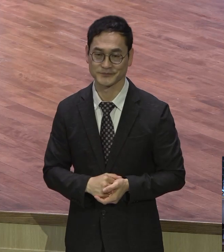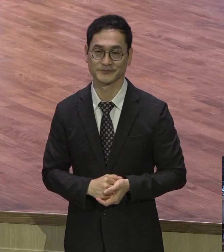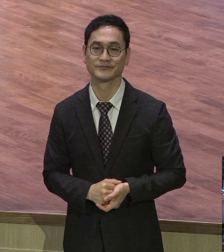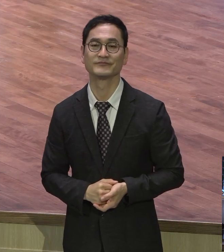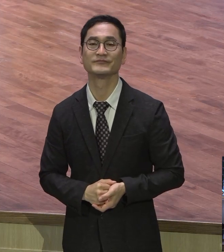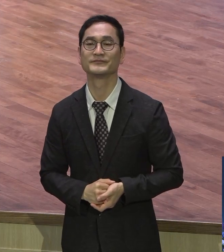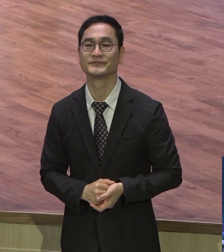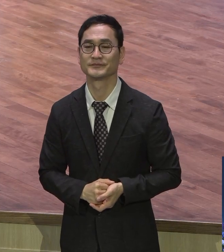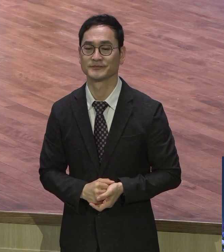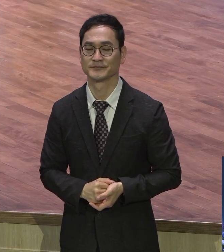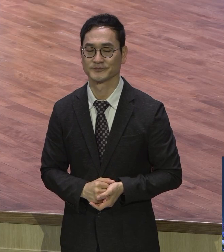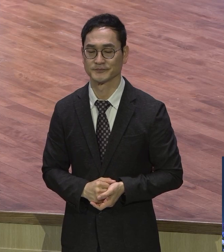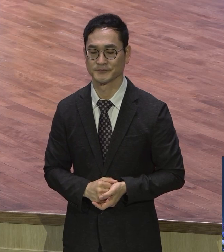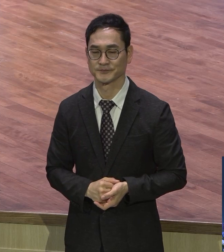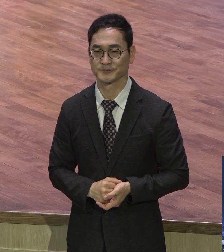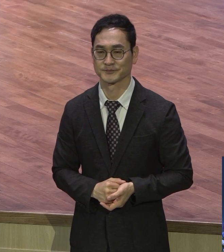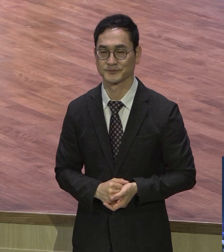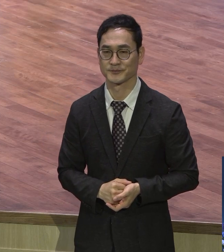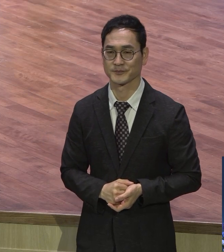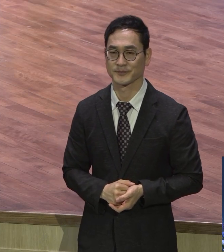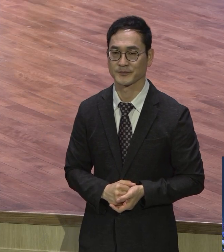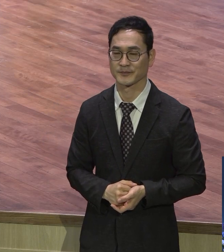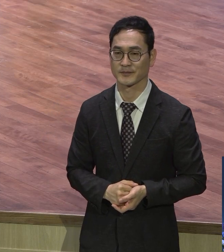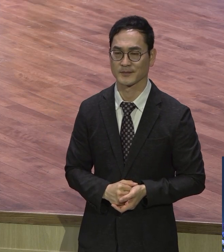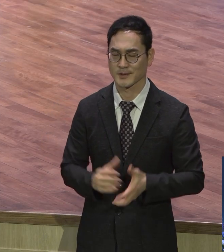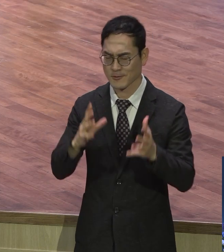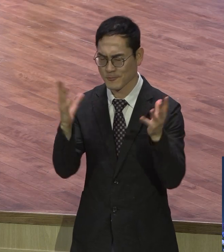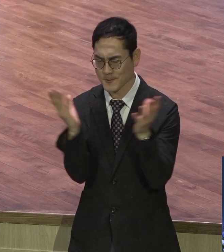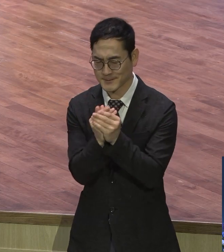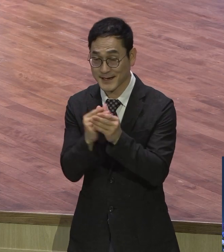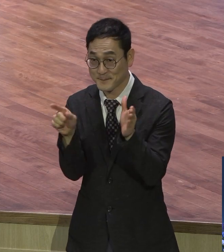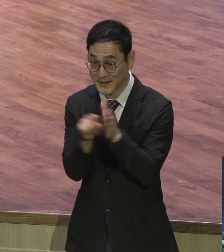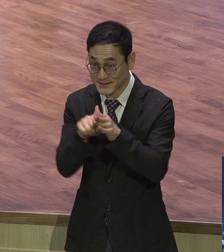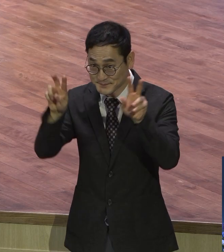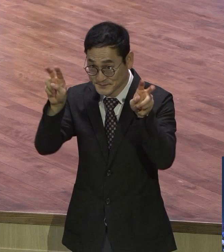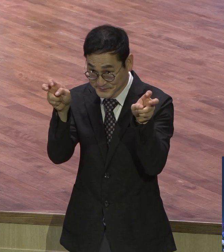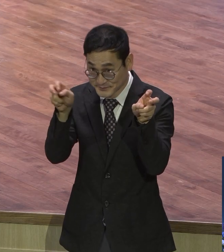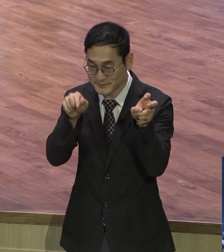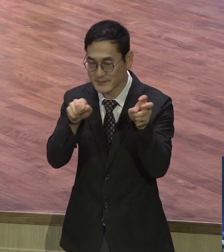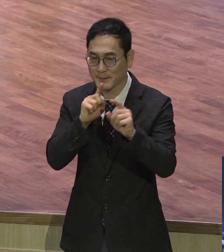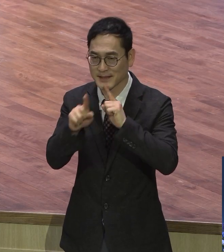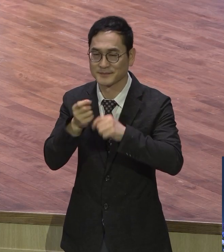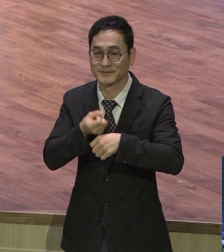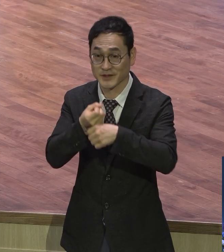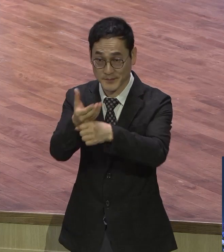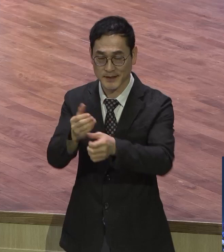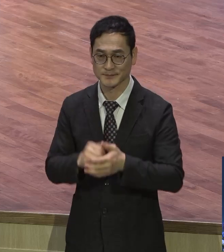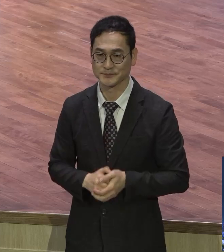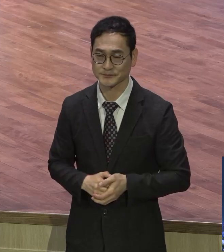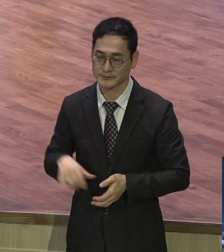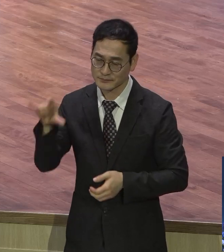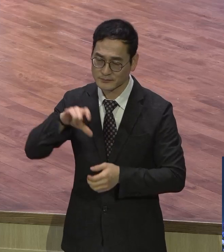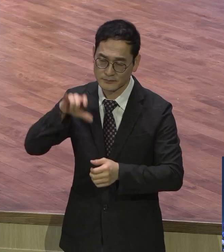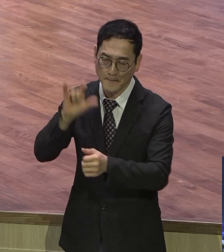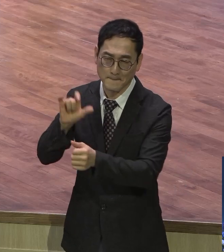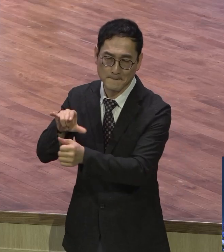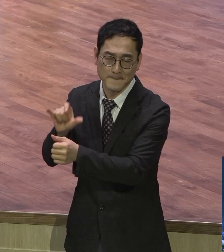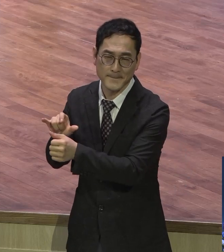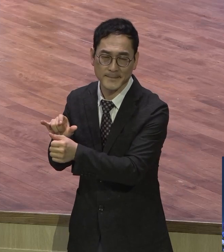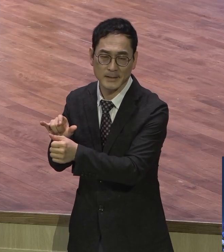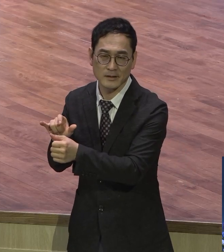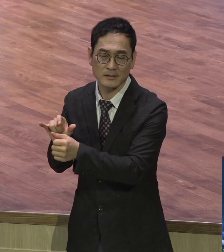이거 드릴 말씀 가지고 절대 믿음이란 제목으로 말씀을 드립니다. 지금 코로나19로 인해가지고